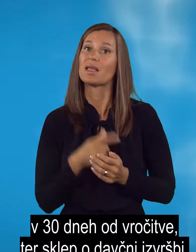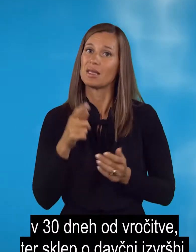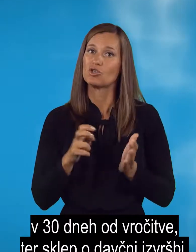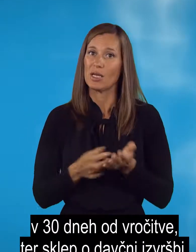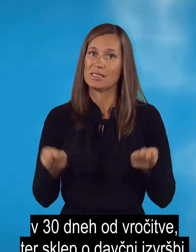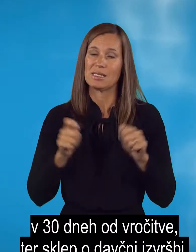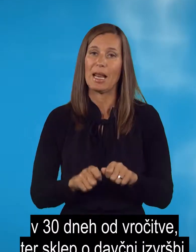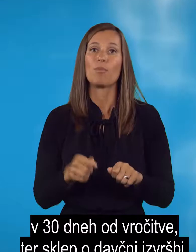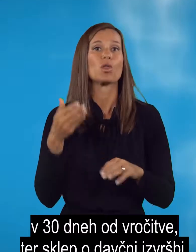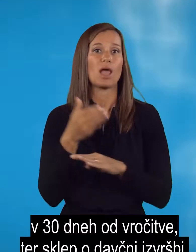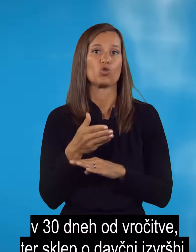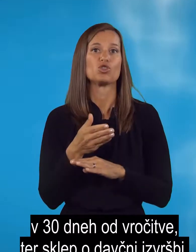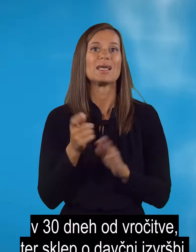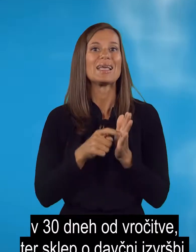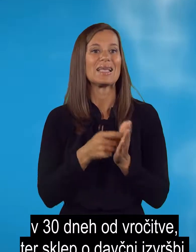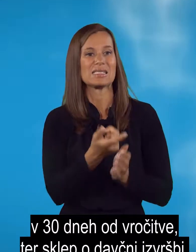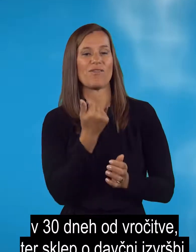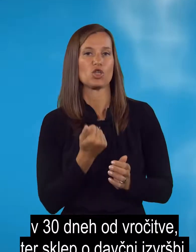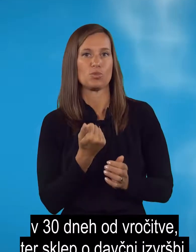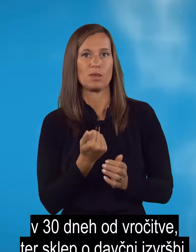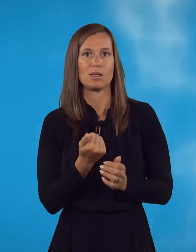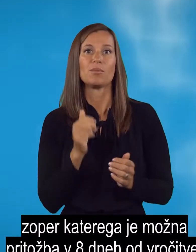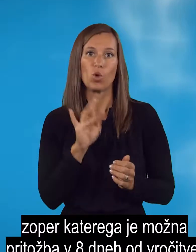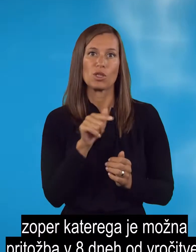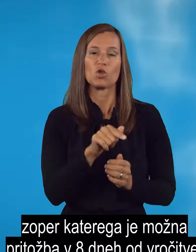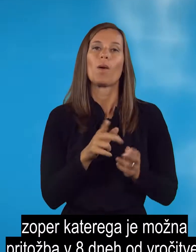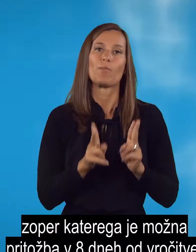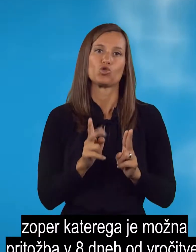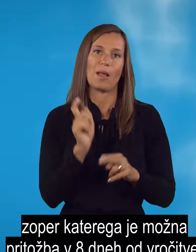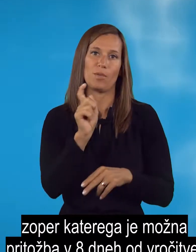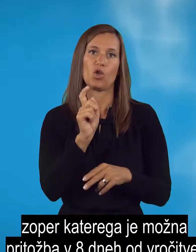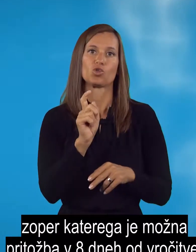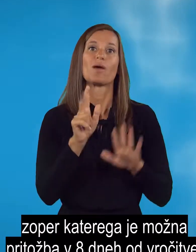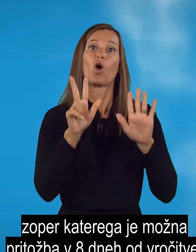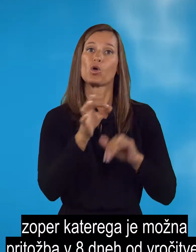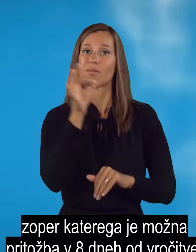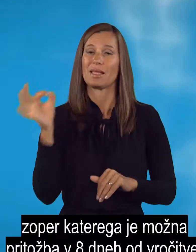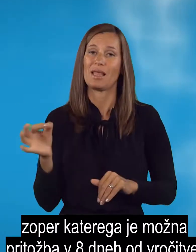ter sklep o davčni izvršbi, zoper katerega je možna pritožba v 8 dneh od